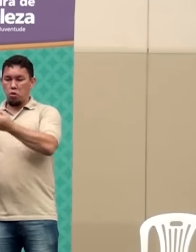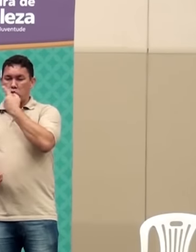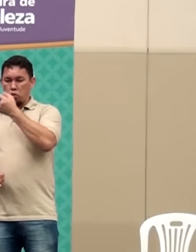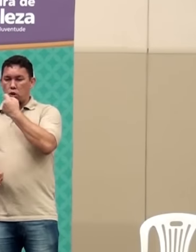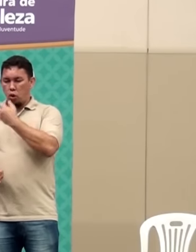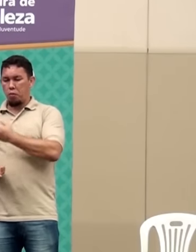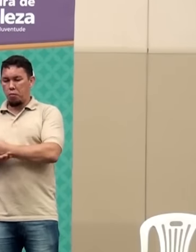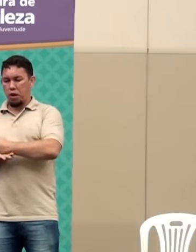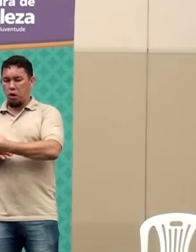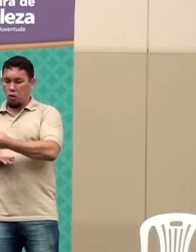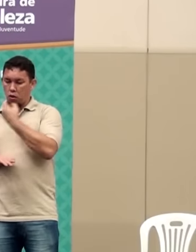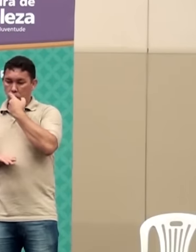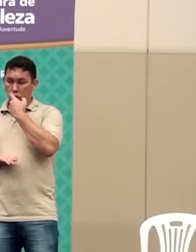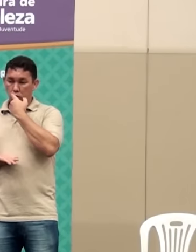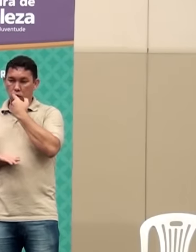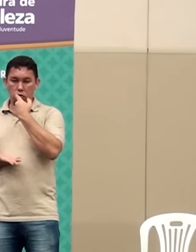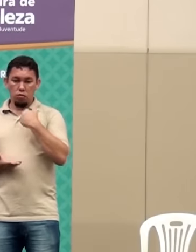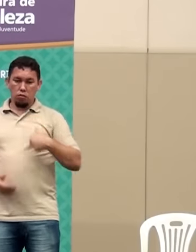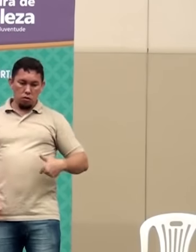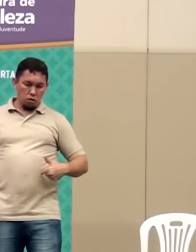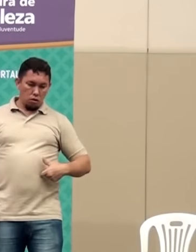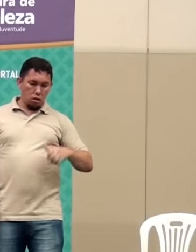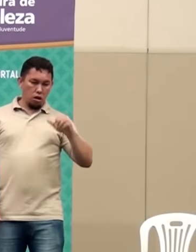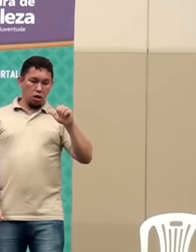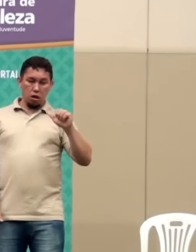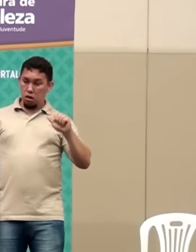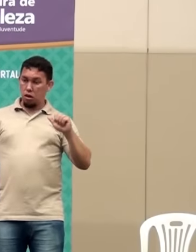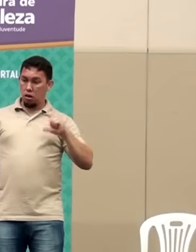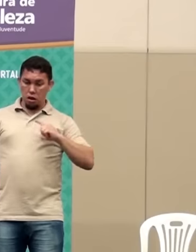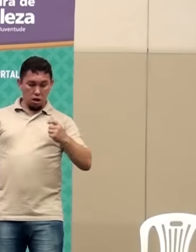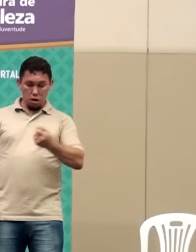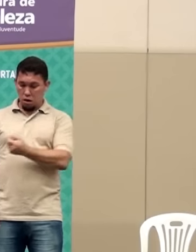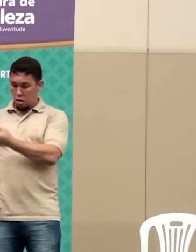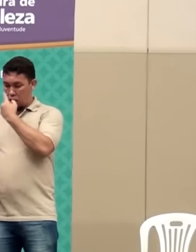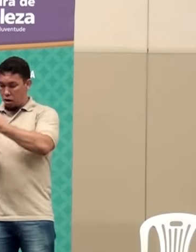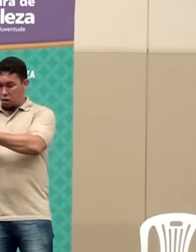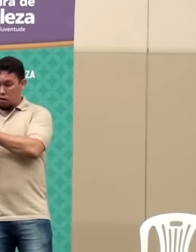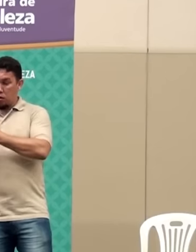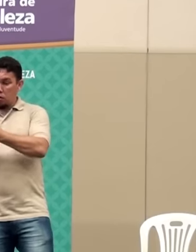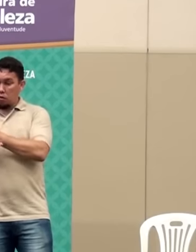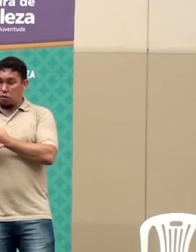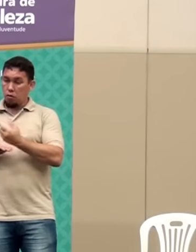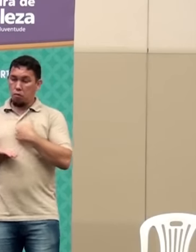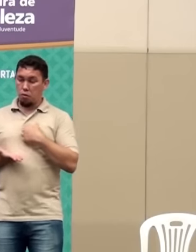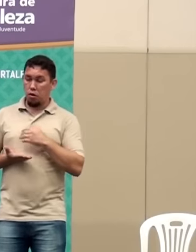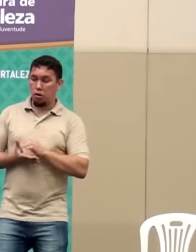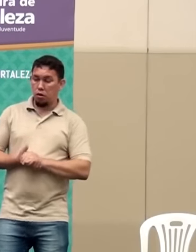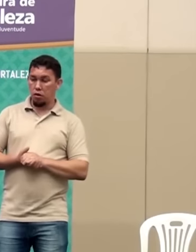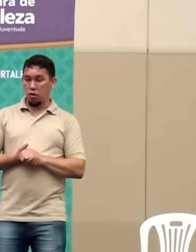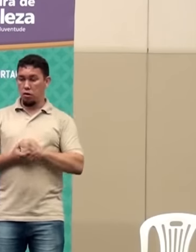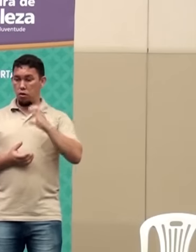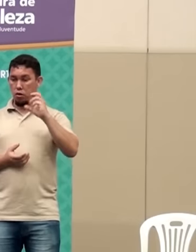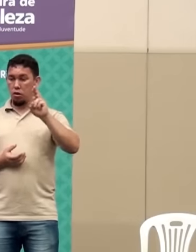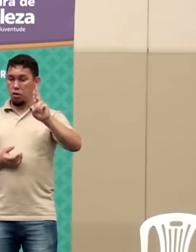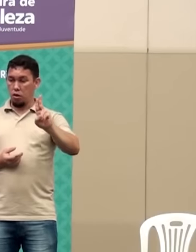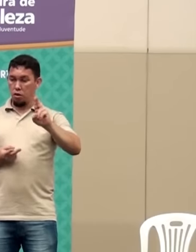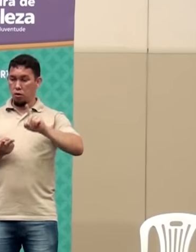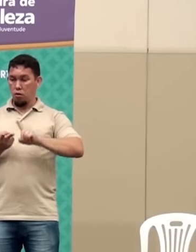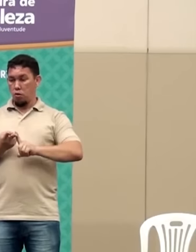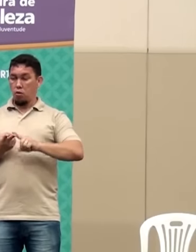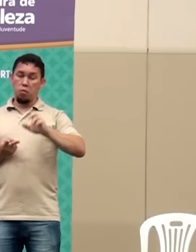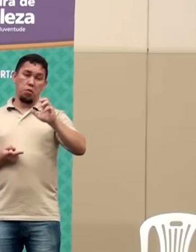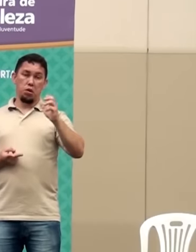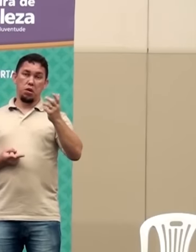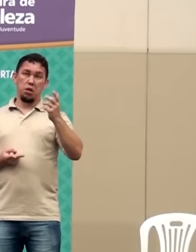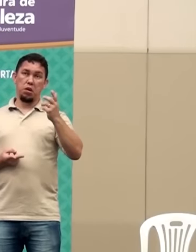Ora, como é que a gente neutraliza um ácido? Com a base. Aí pode ser o hidróxido de alumínio, pode ser o hidróxido de